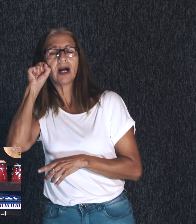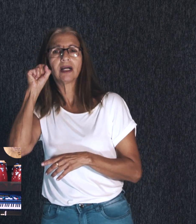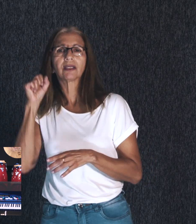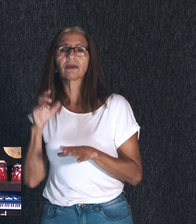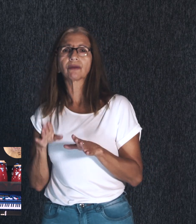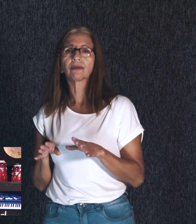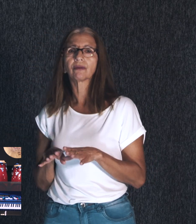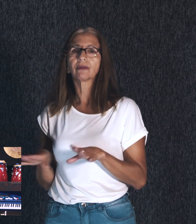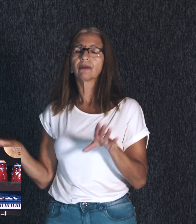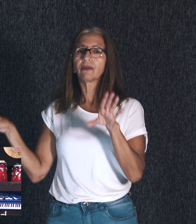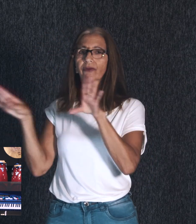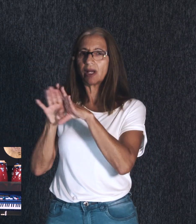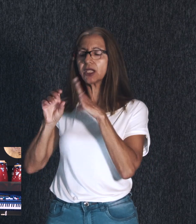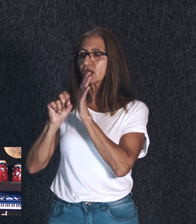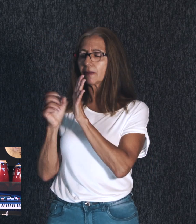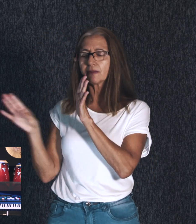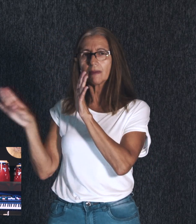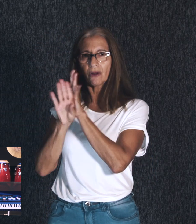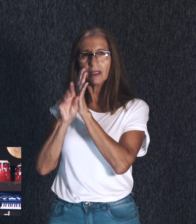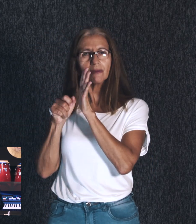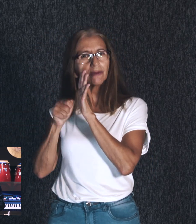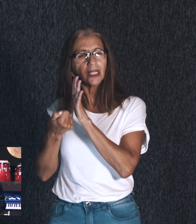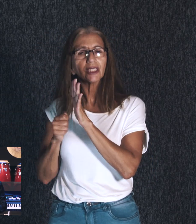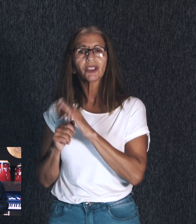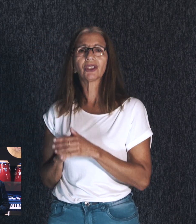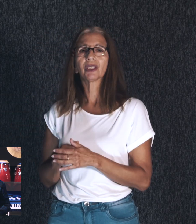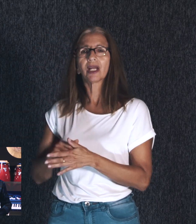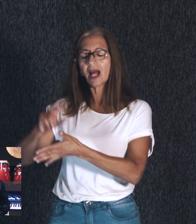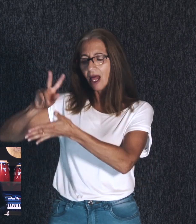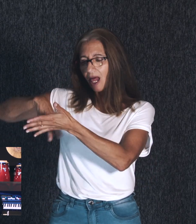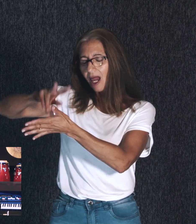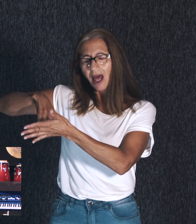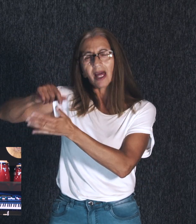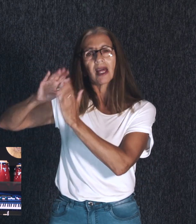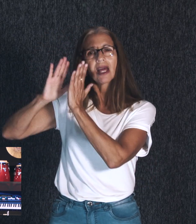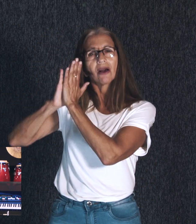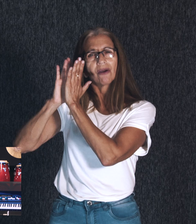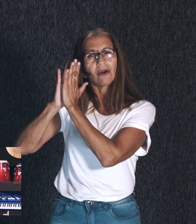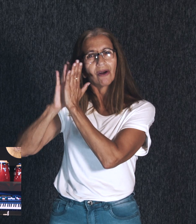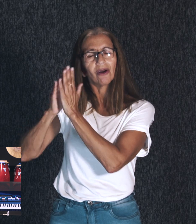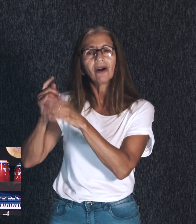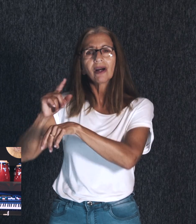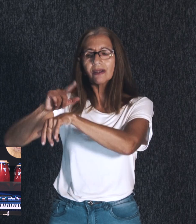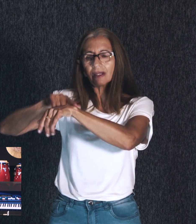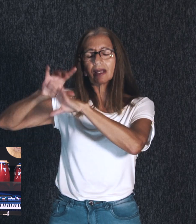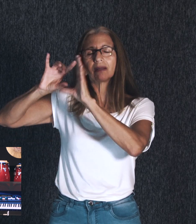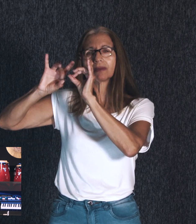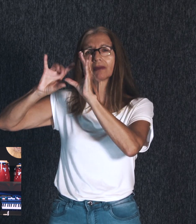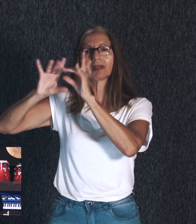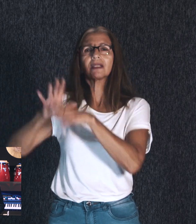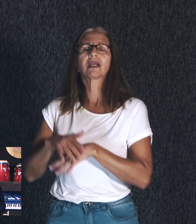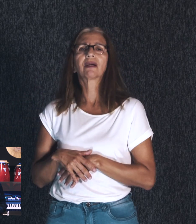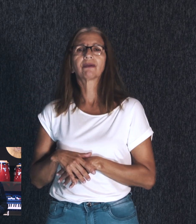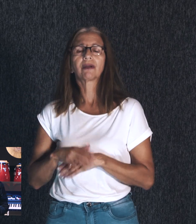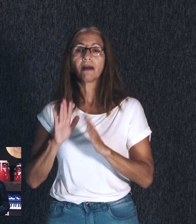nas Escrituras, ore em cima da palavra, porque ela vai ser o alimento para você nos dias de